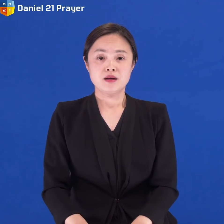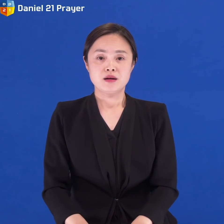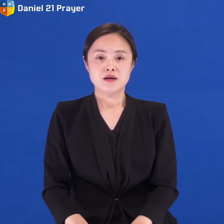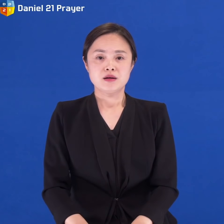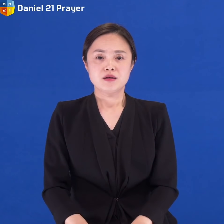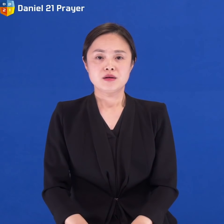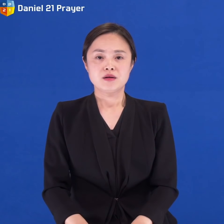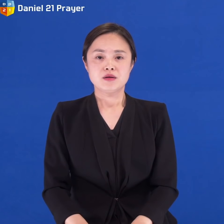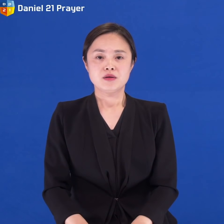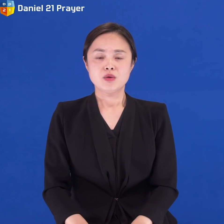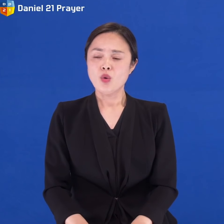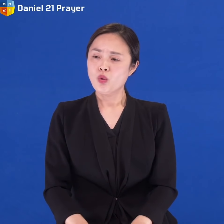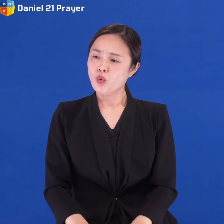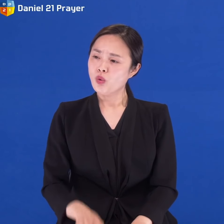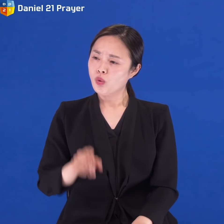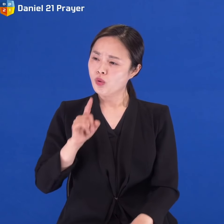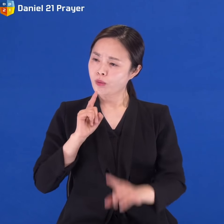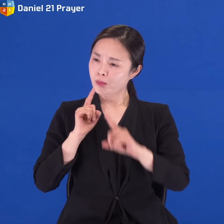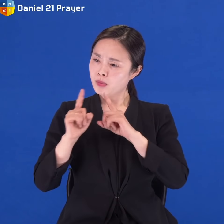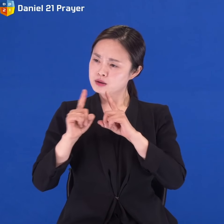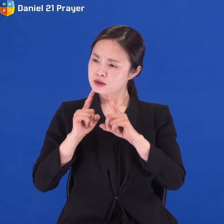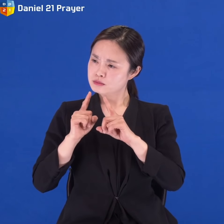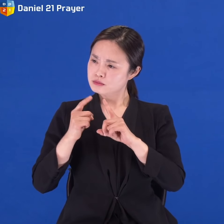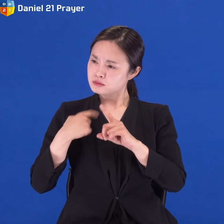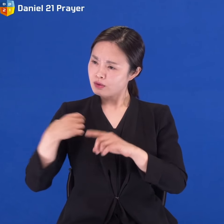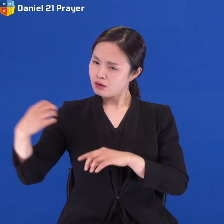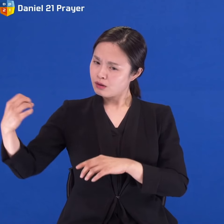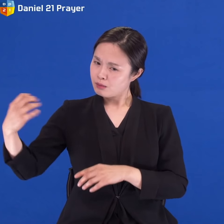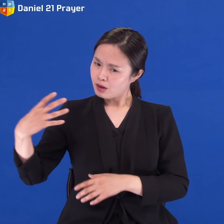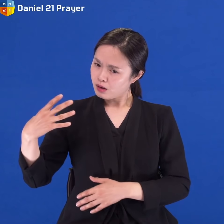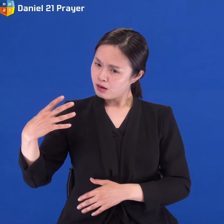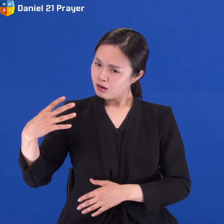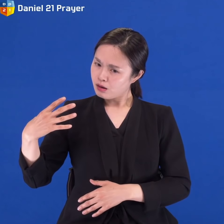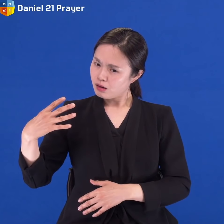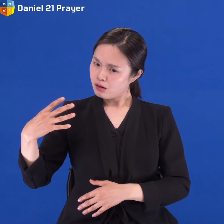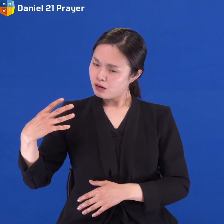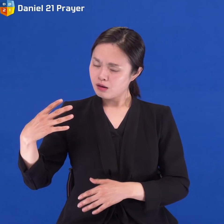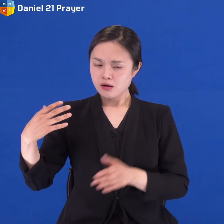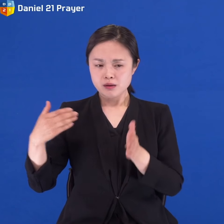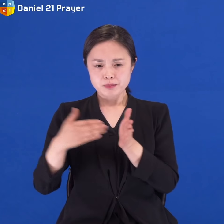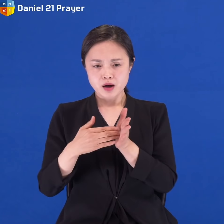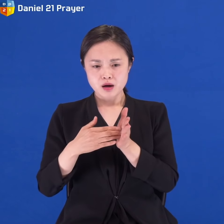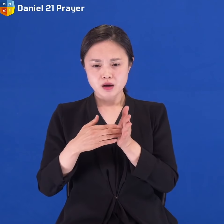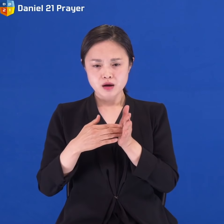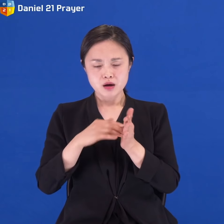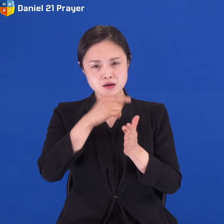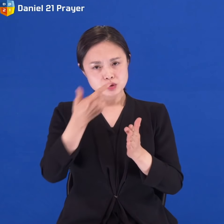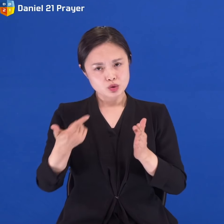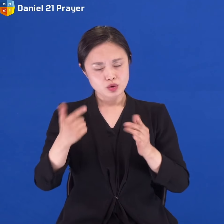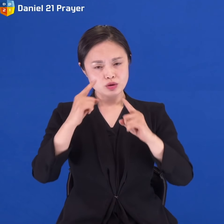왔구나. 이거 뭐지? 하고 있는데 제가 그날 저녁에 집에 가서 잠이 오지 않았어요.